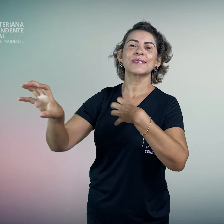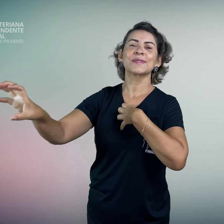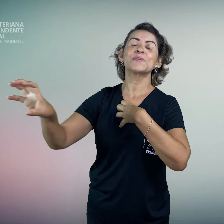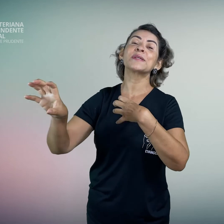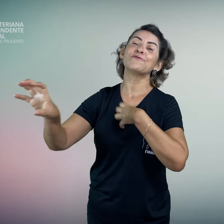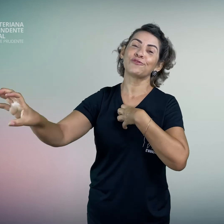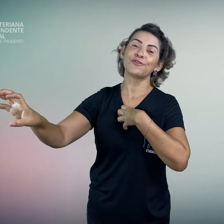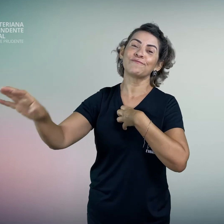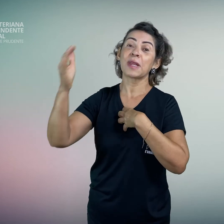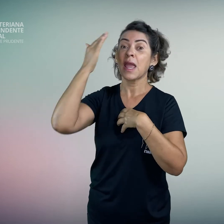ele havia passado.